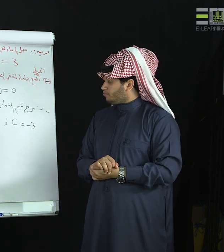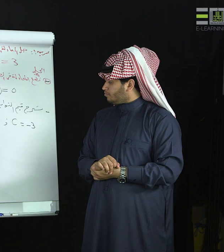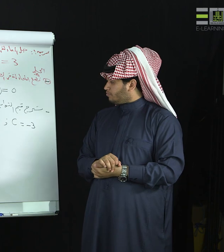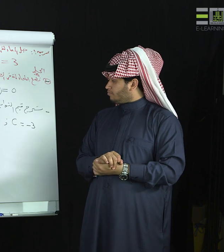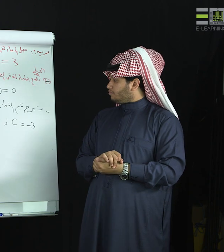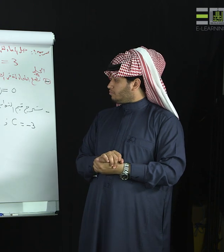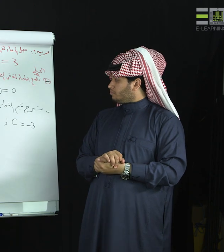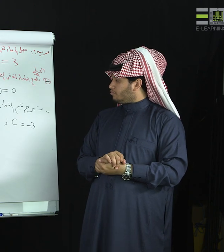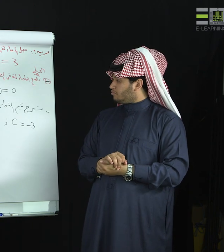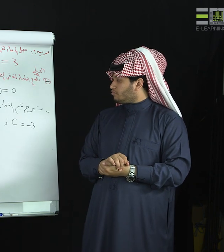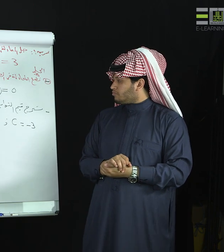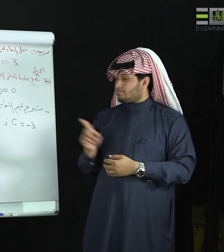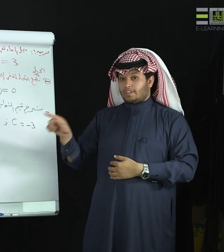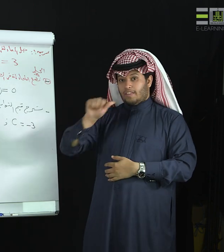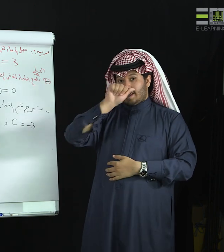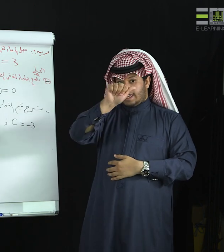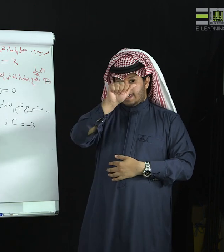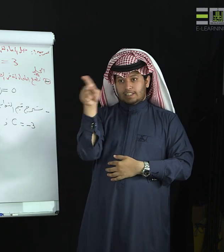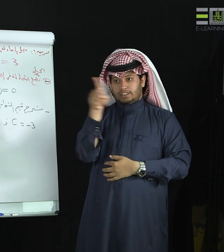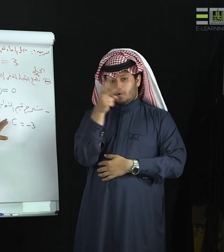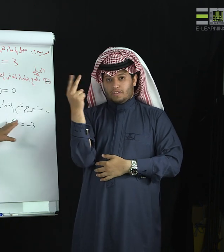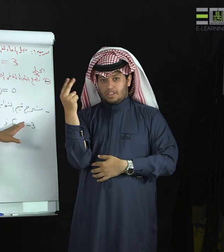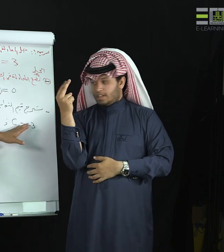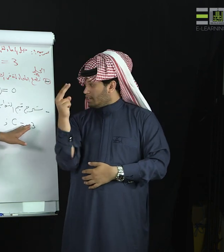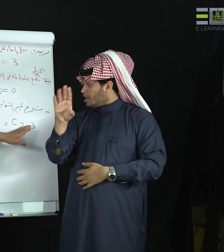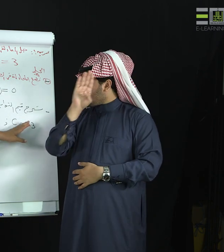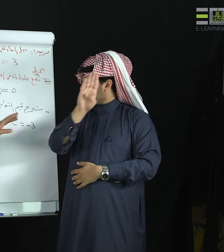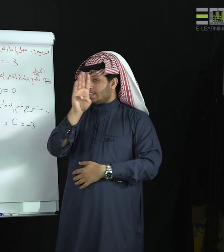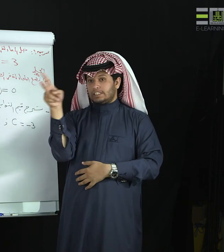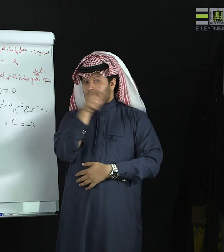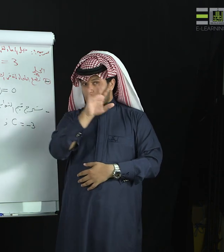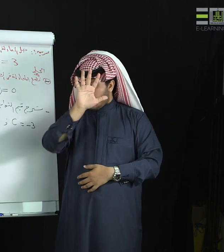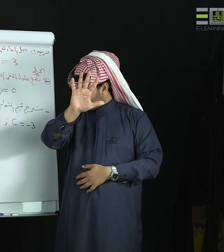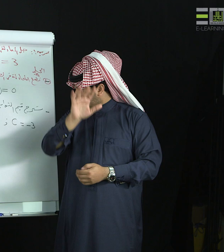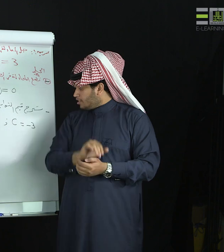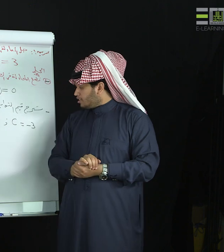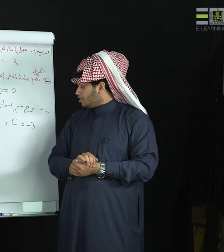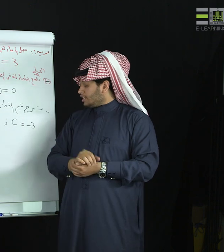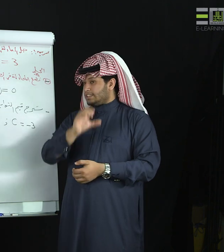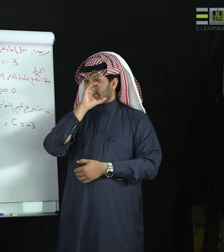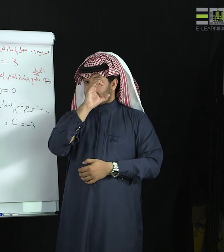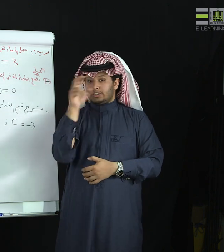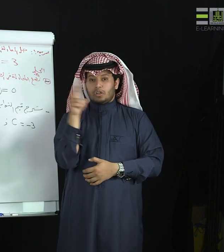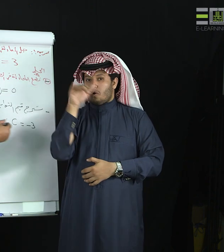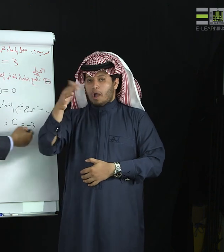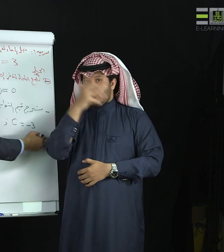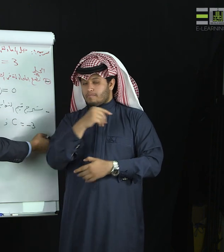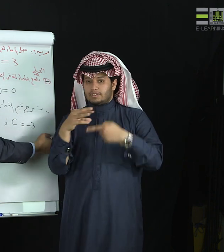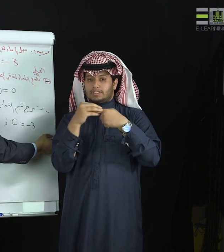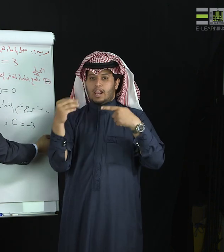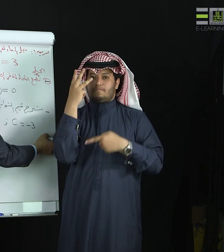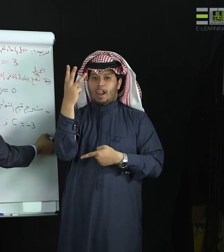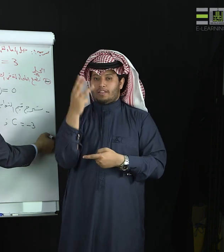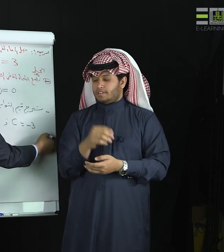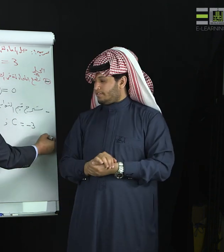طيب يبقى عندي ايه بتساوي 2، ب بتساوي 5، س بتساوي سالب 3.